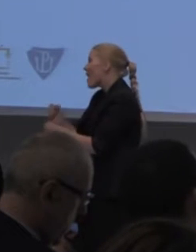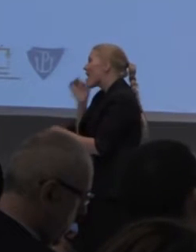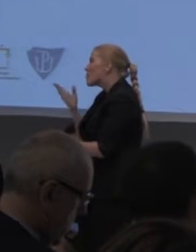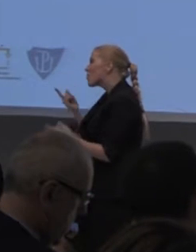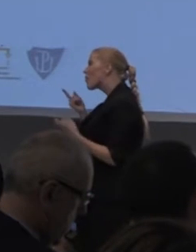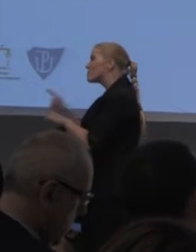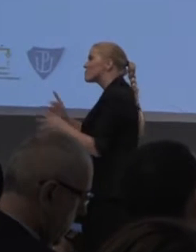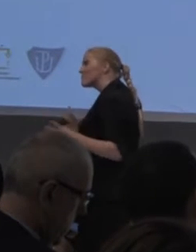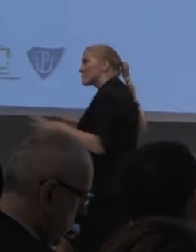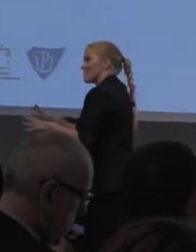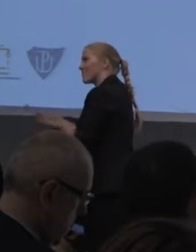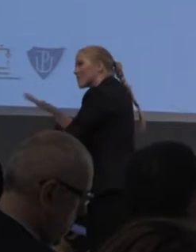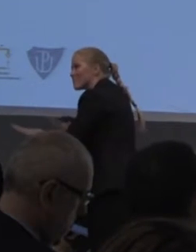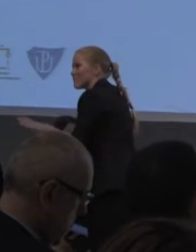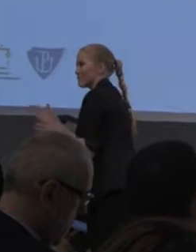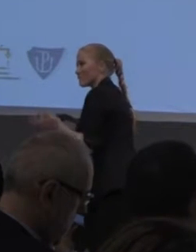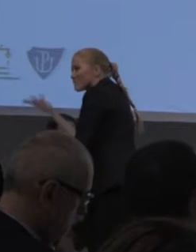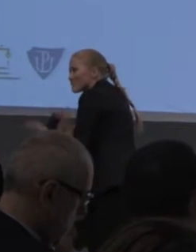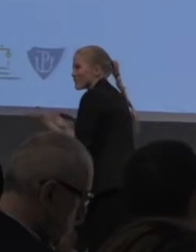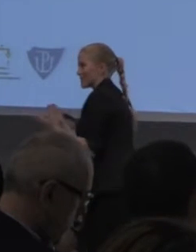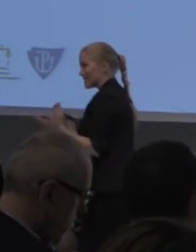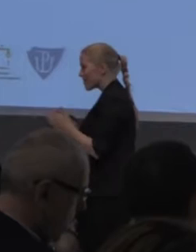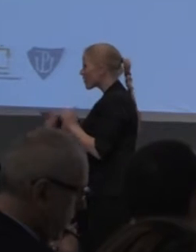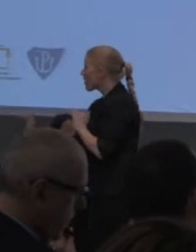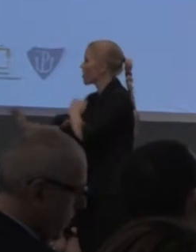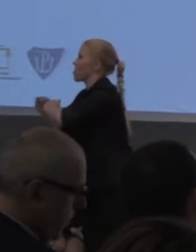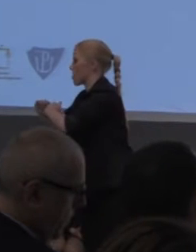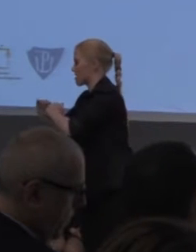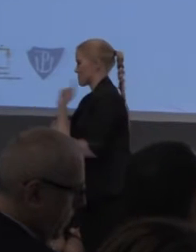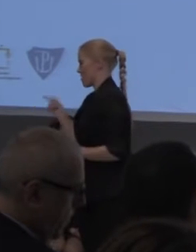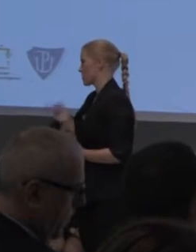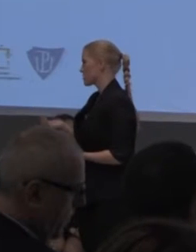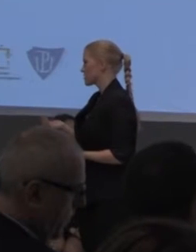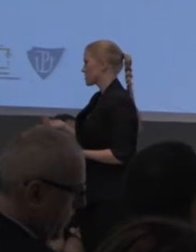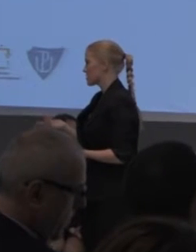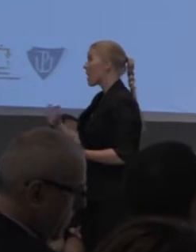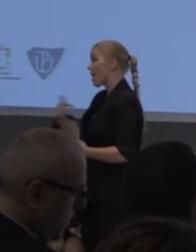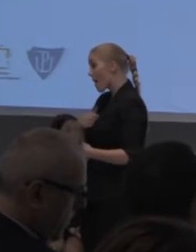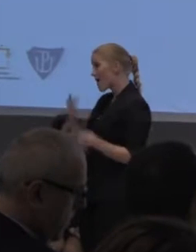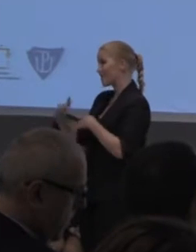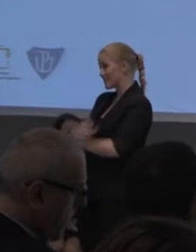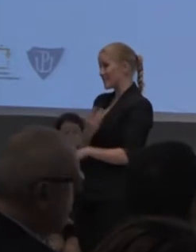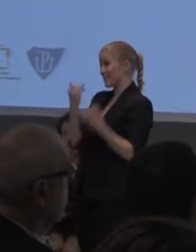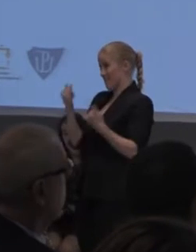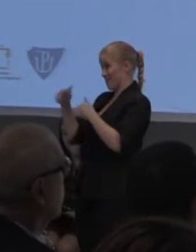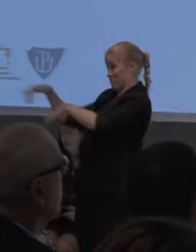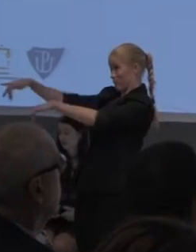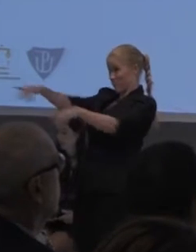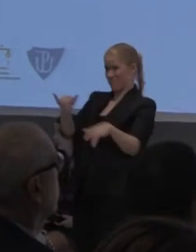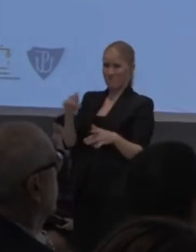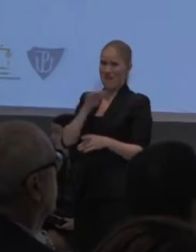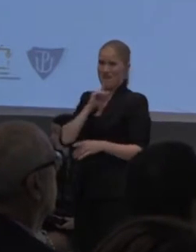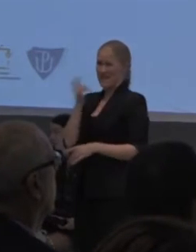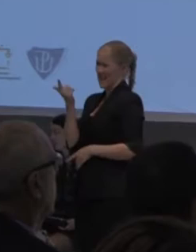body na různých negacích a různém vymezování se a rozdělování té společnosti. A já jsem strašně rád, že tady sedí 200 lidí, kteří